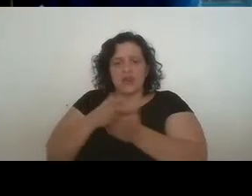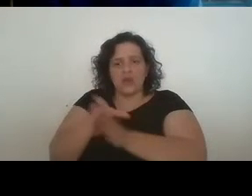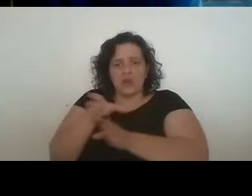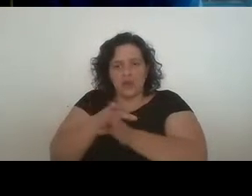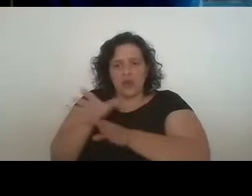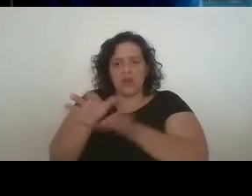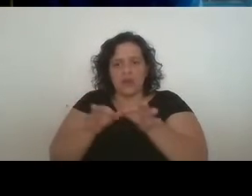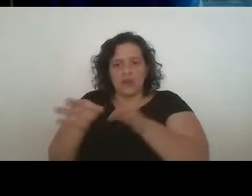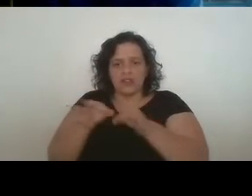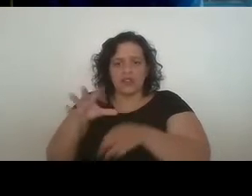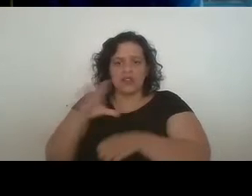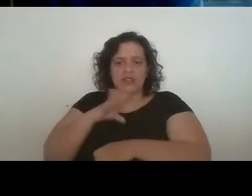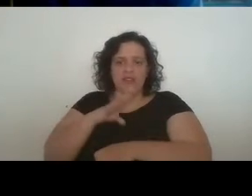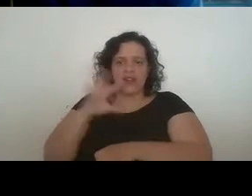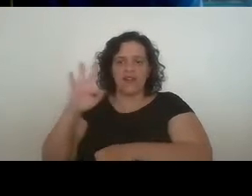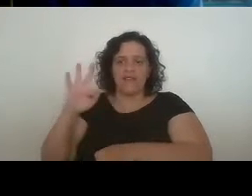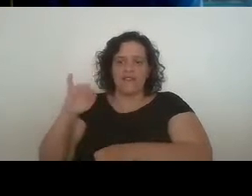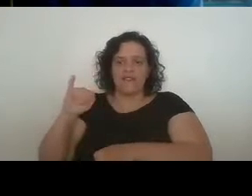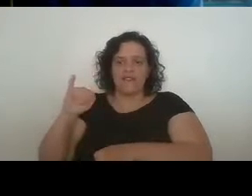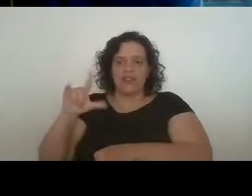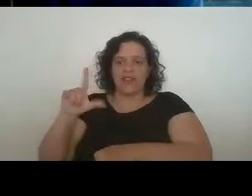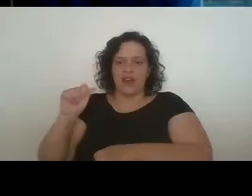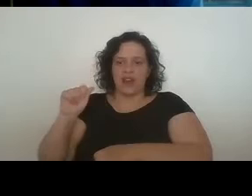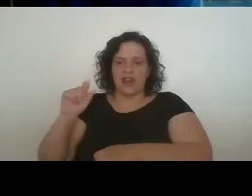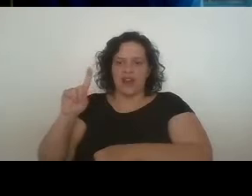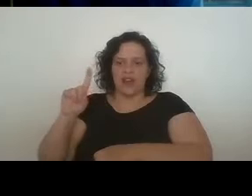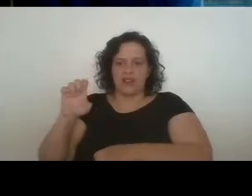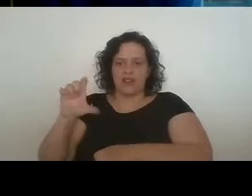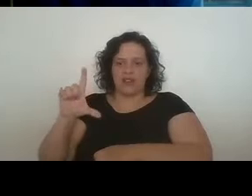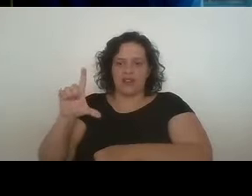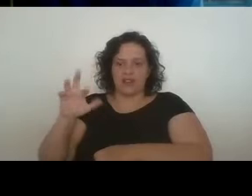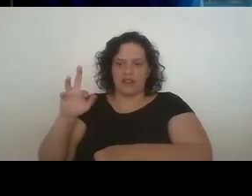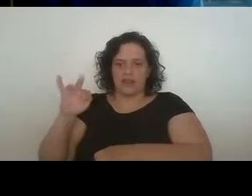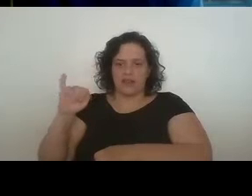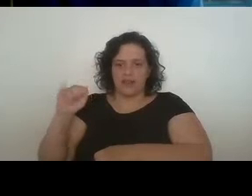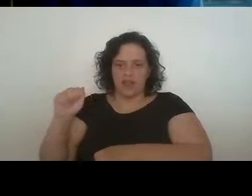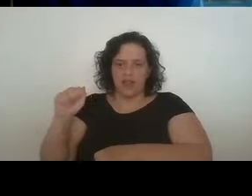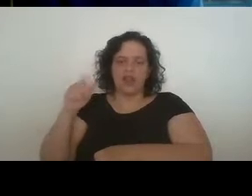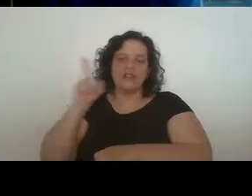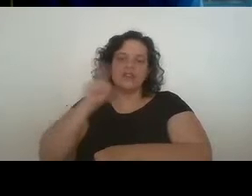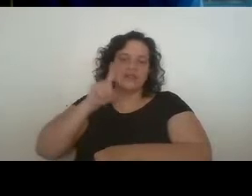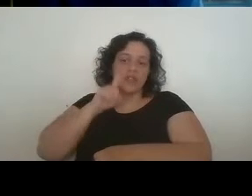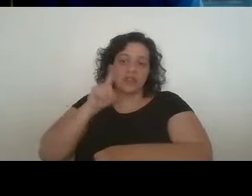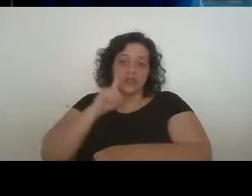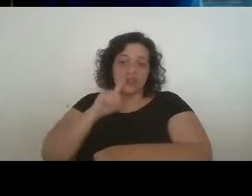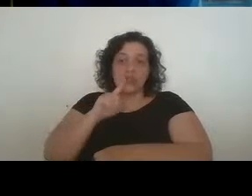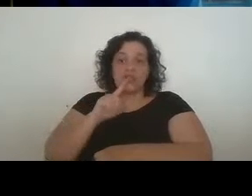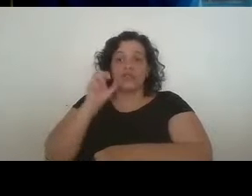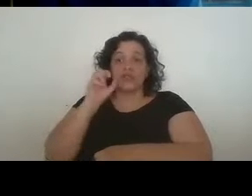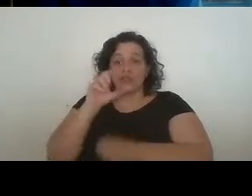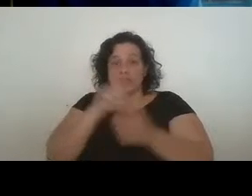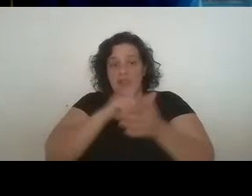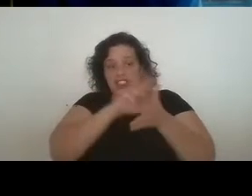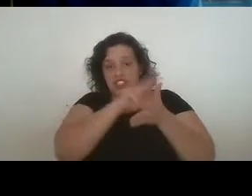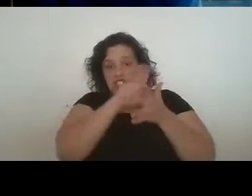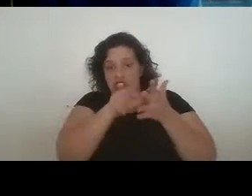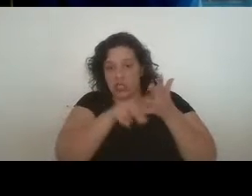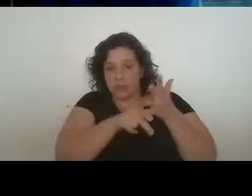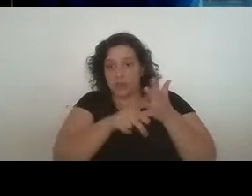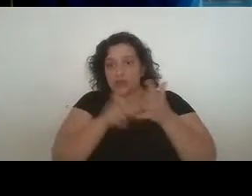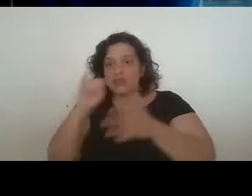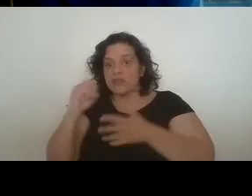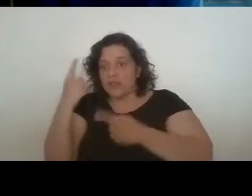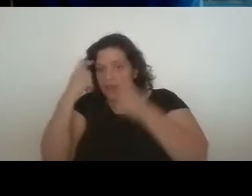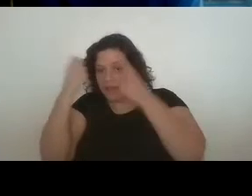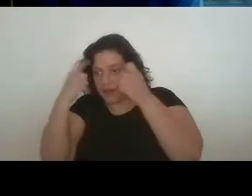nos Estados Unidos. Então, quem vai projetar, hoje em dia, tem que seguir essas tipologias de acordo com